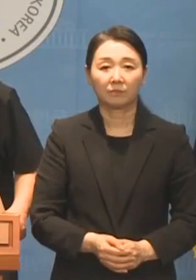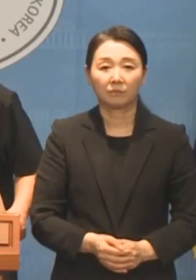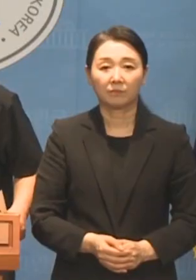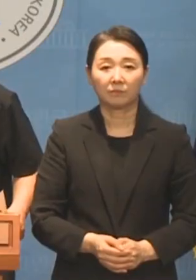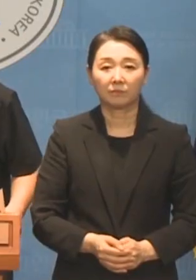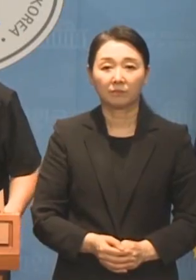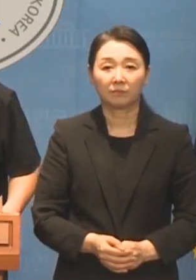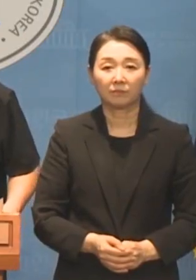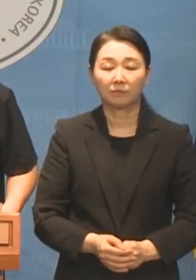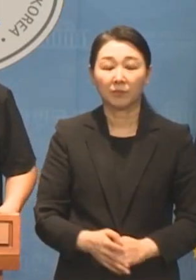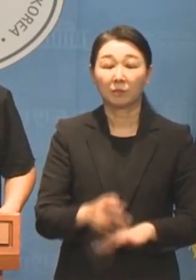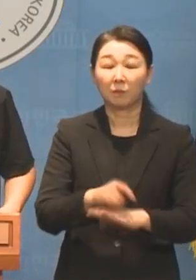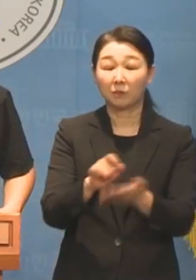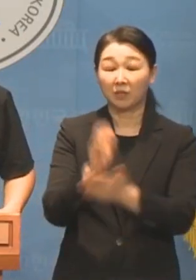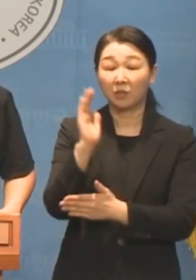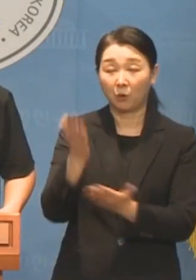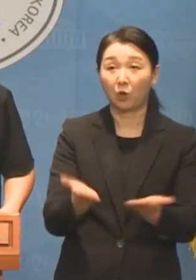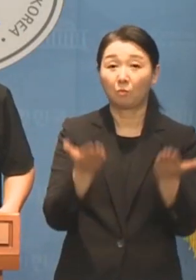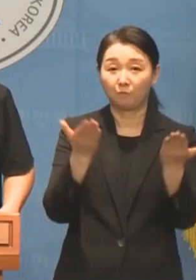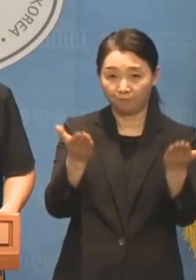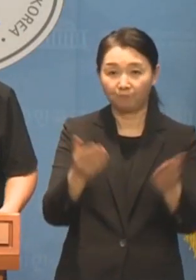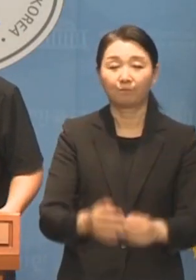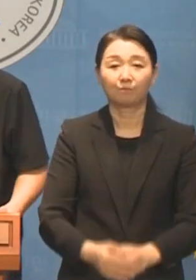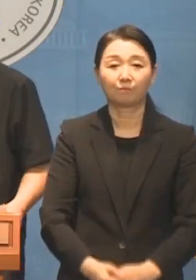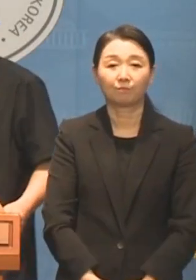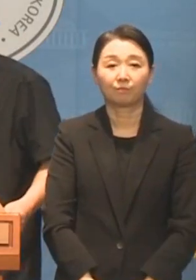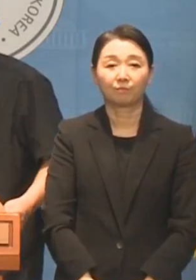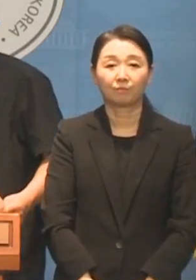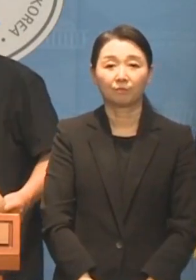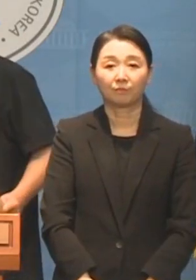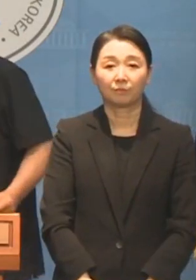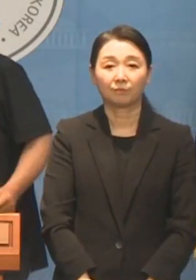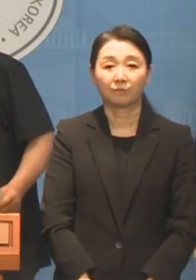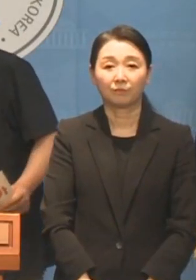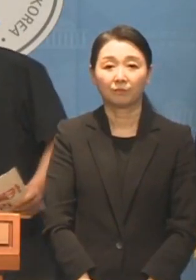네, 마지막으로 기자회견은 낭독하고 마치도록 하겠습니다.